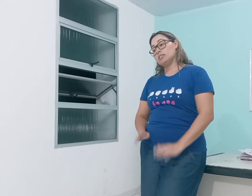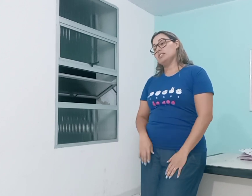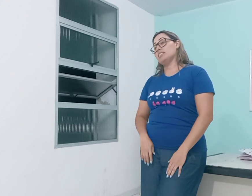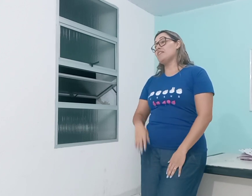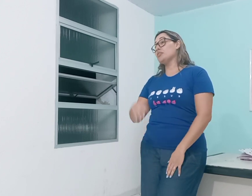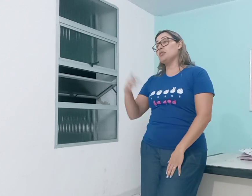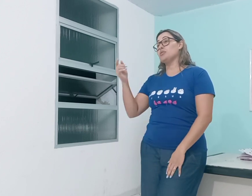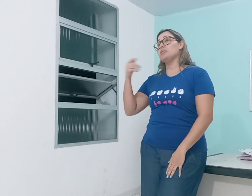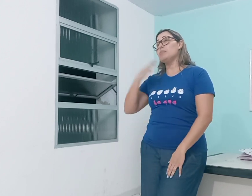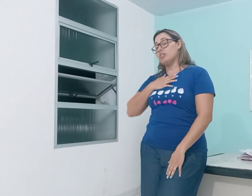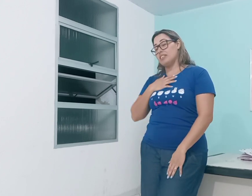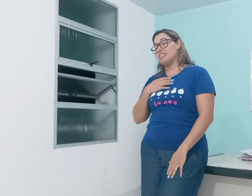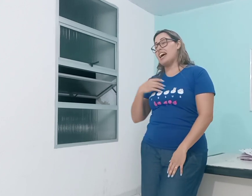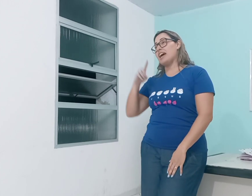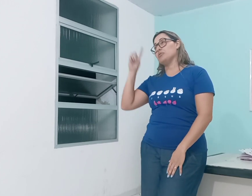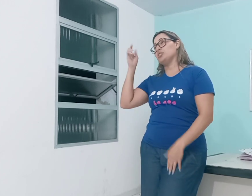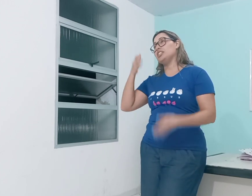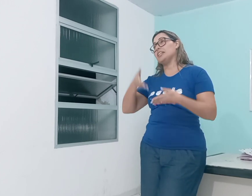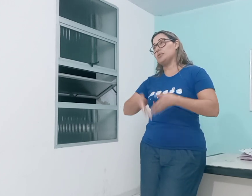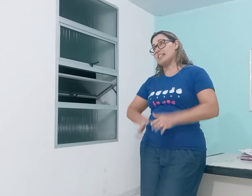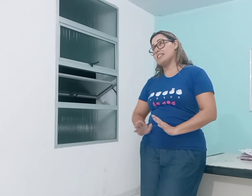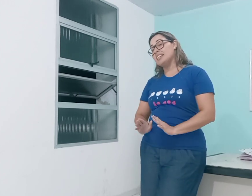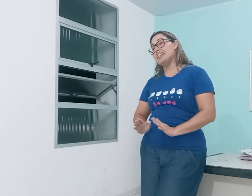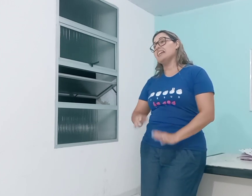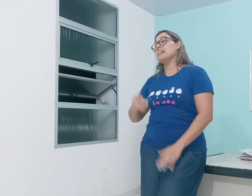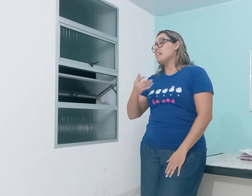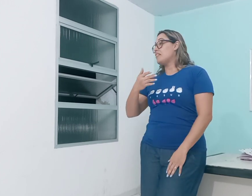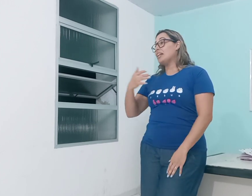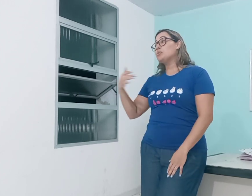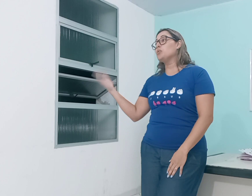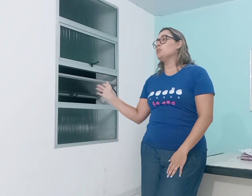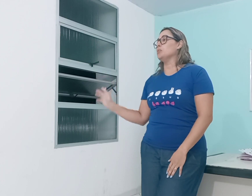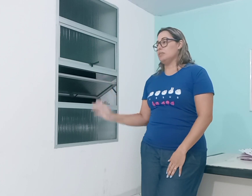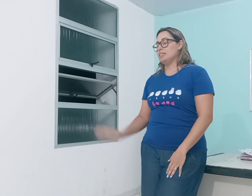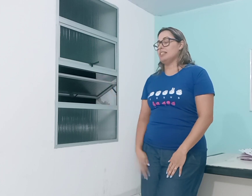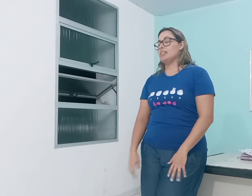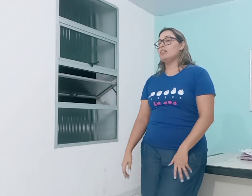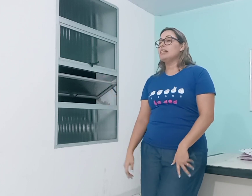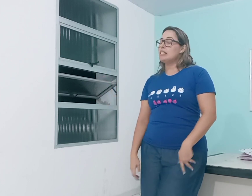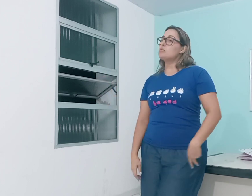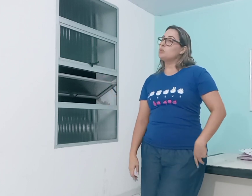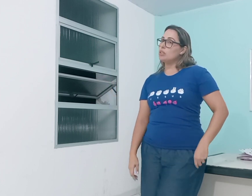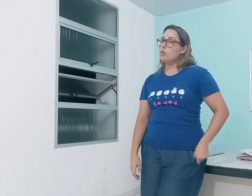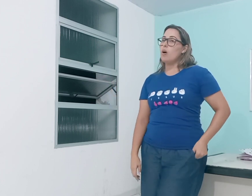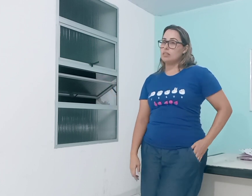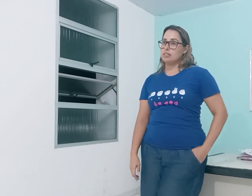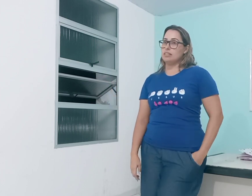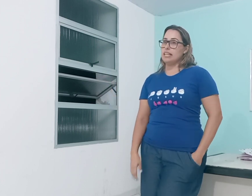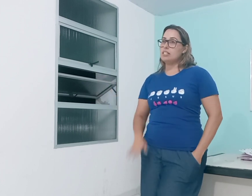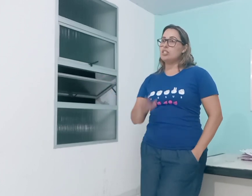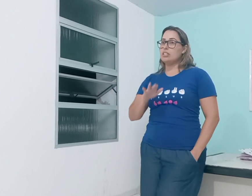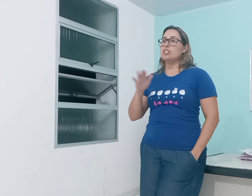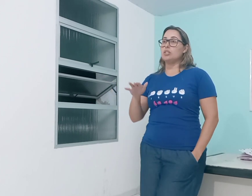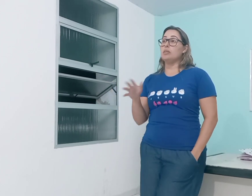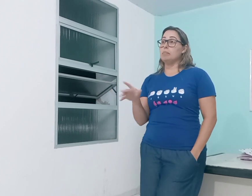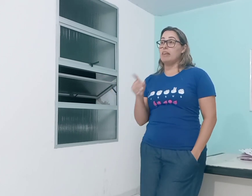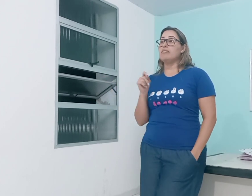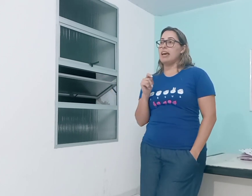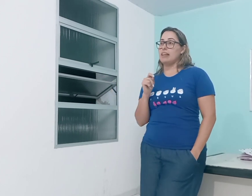Vai falando tudo, não tem meu aniversário, no dia que eu nasci, fala tudo, entendeu? Tem estudo que gosta, desse jeitinho que prefere,